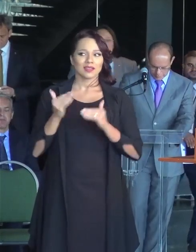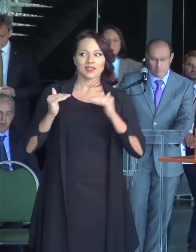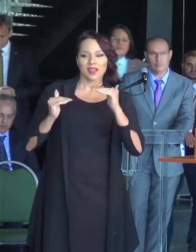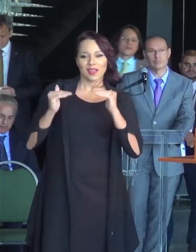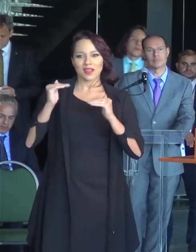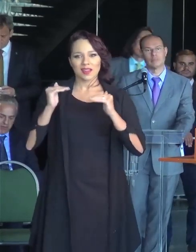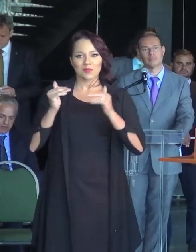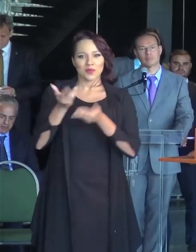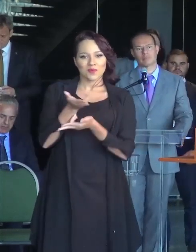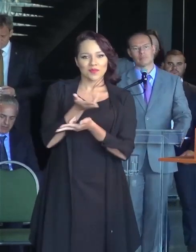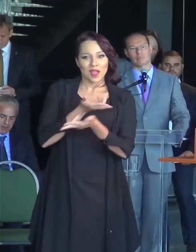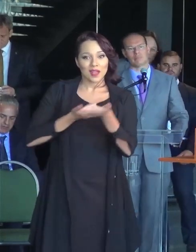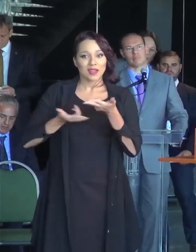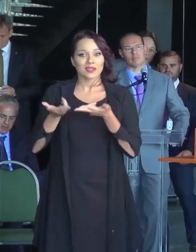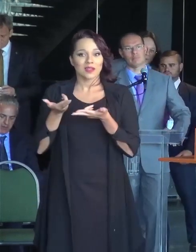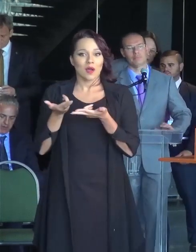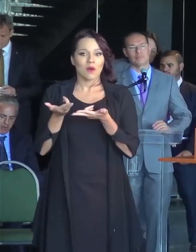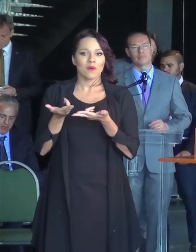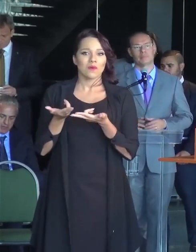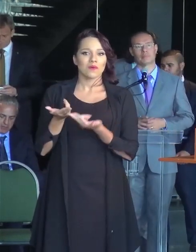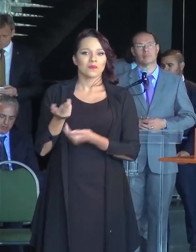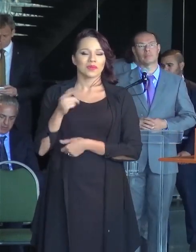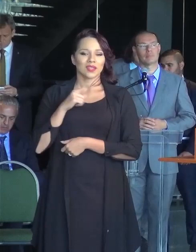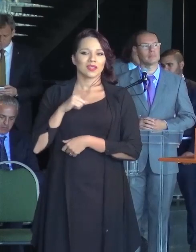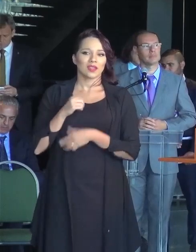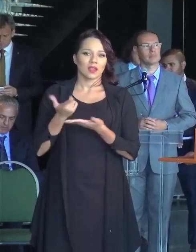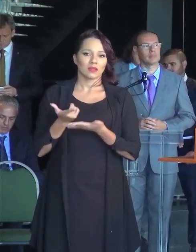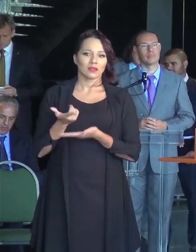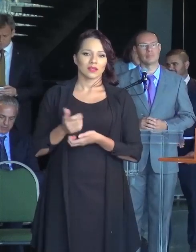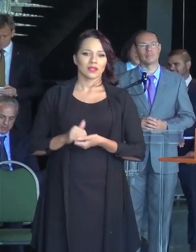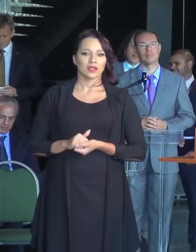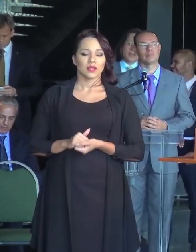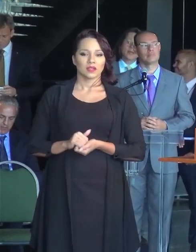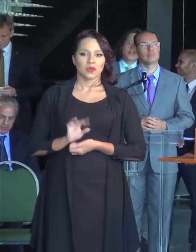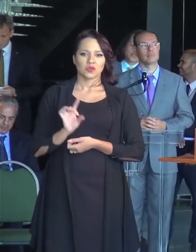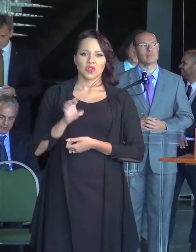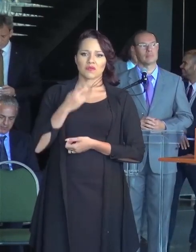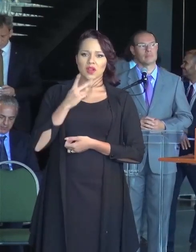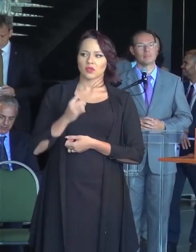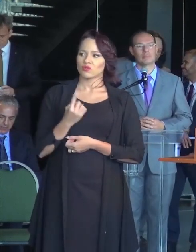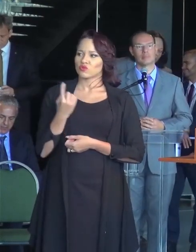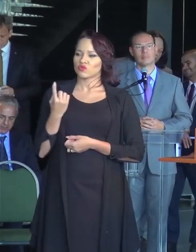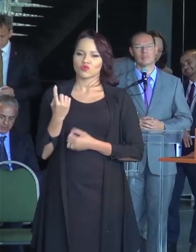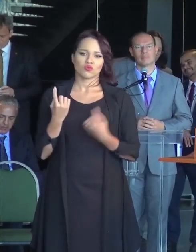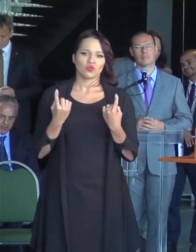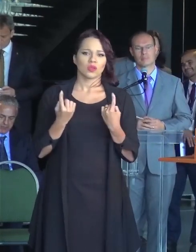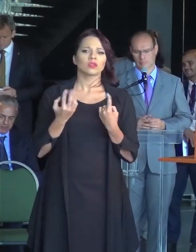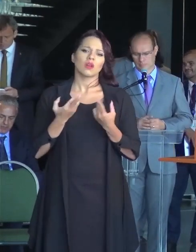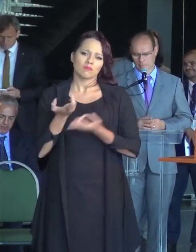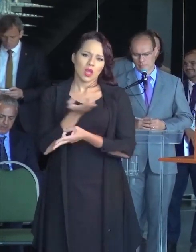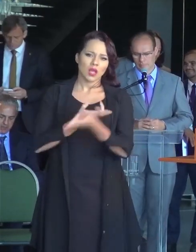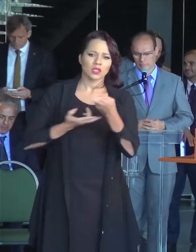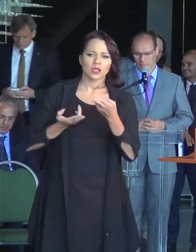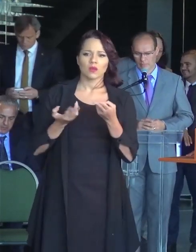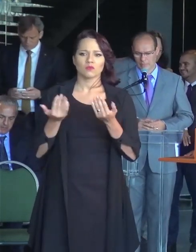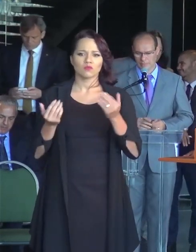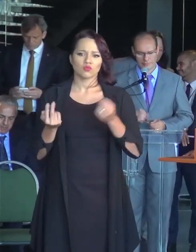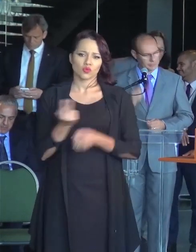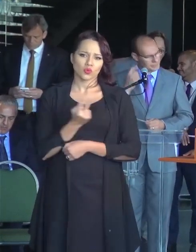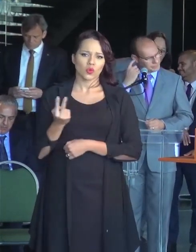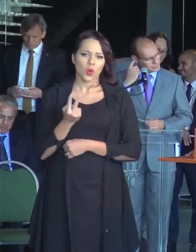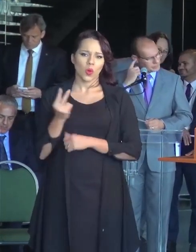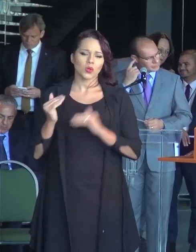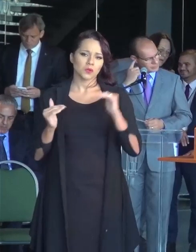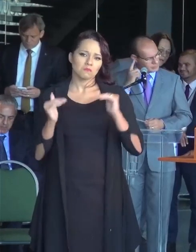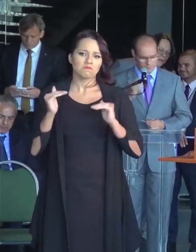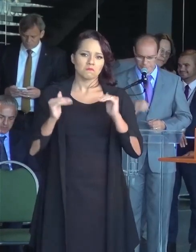equilíbrio na relação também. Também não estamos aqui só falando de um lado. O equilíbrio na relação de consumo é extremamente importante no